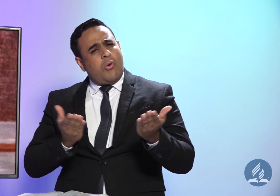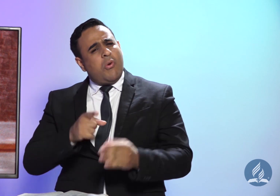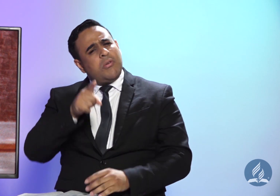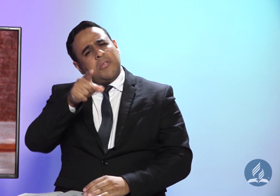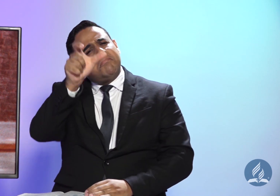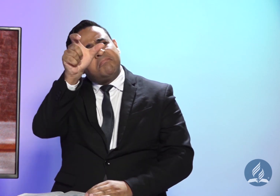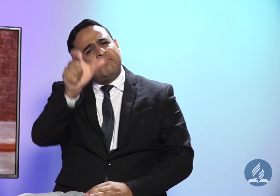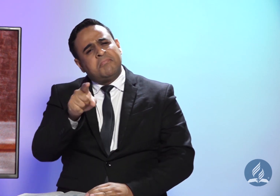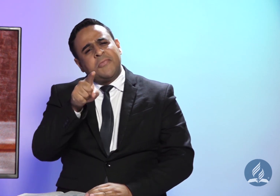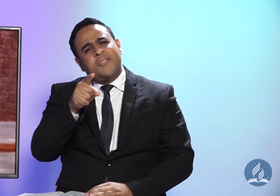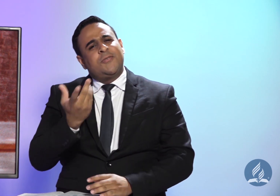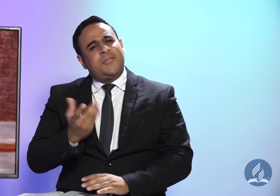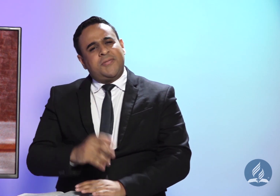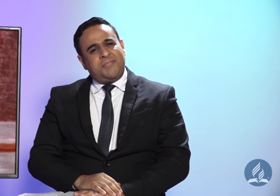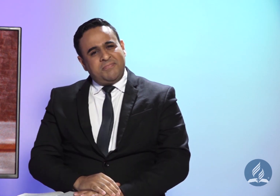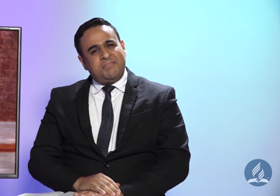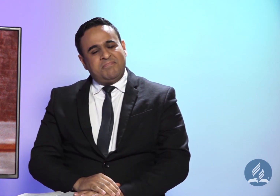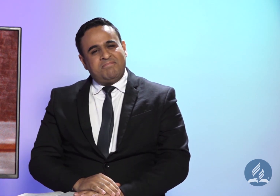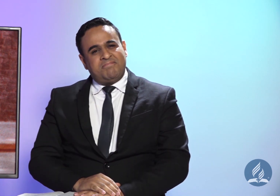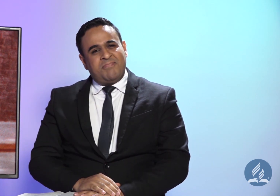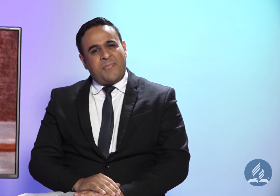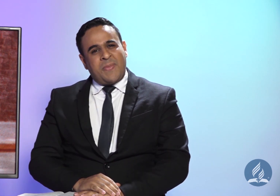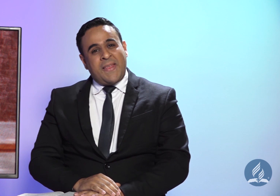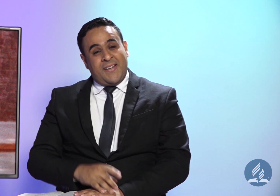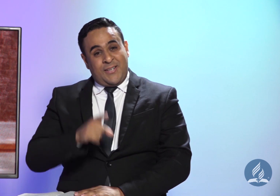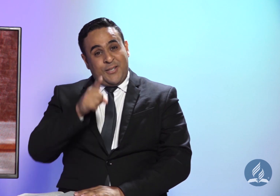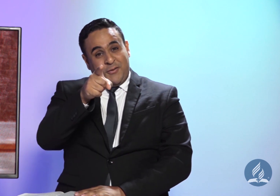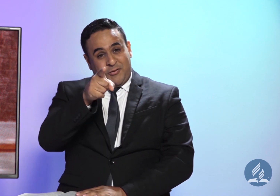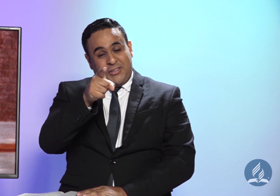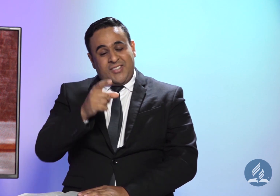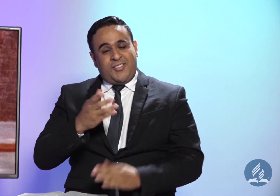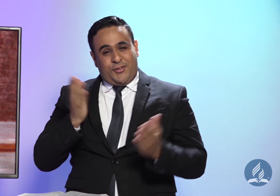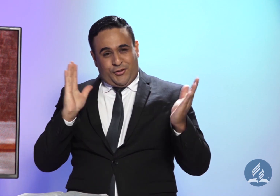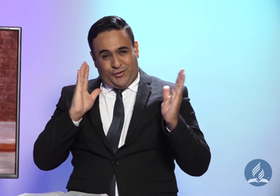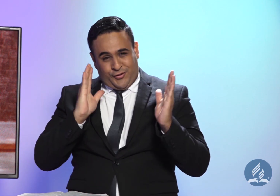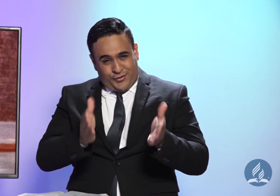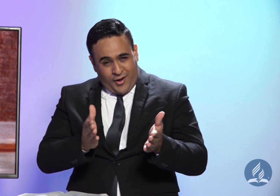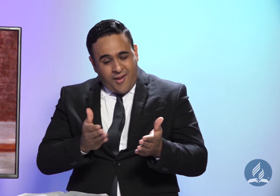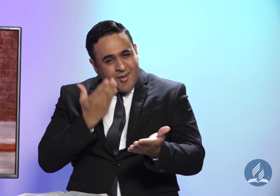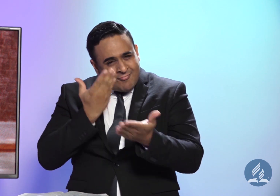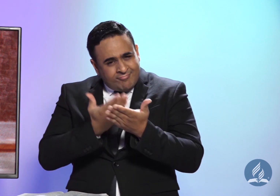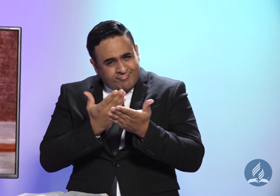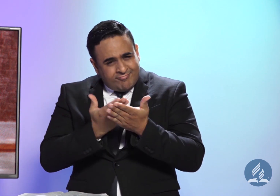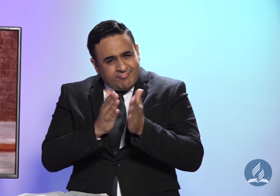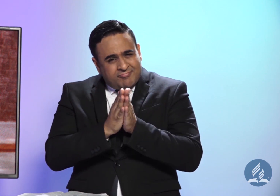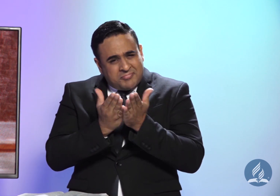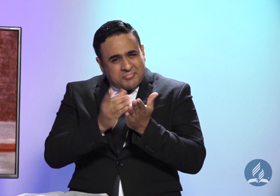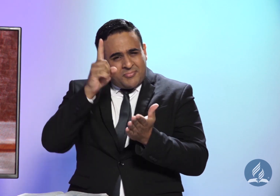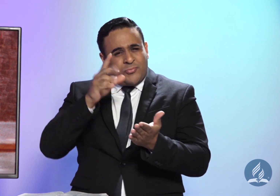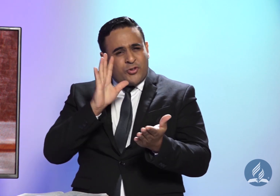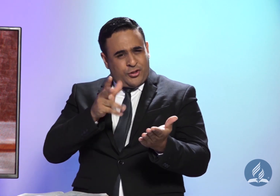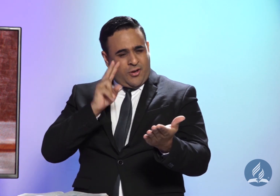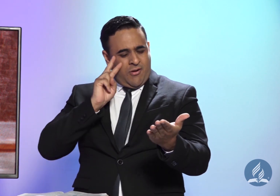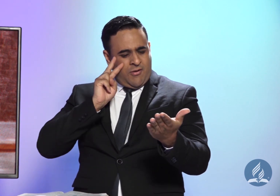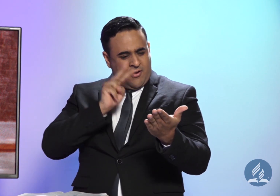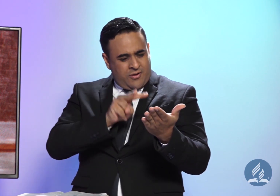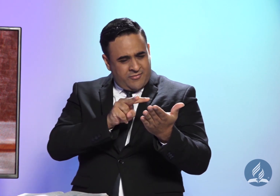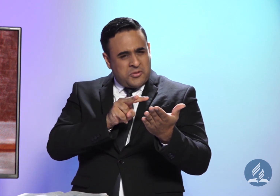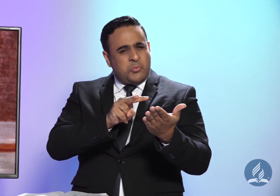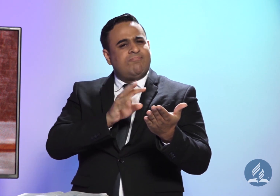E agora eu pergunto para você já estudou a Bíblia? Você já leu sobre